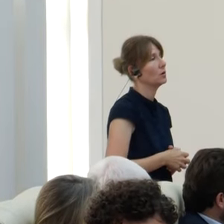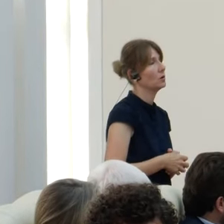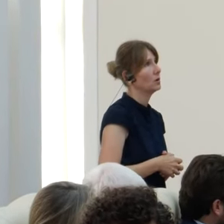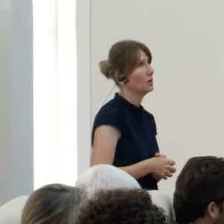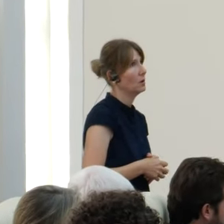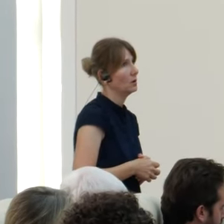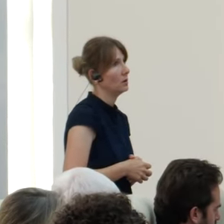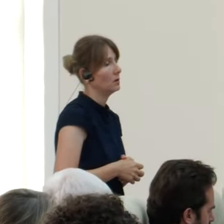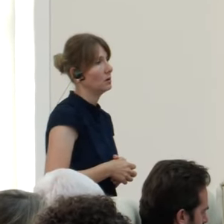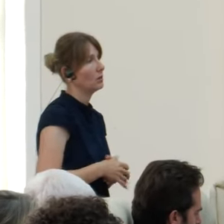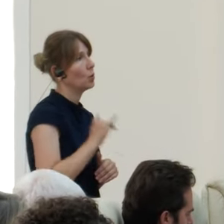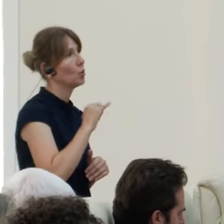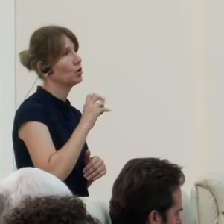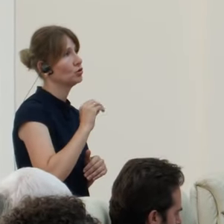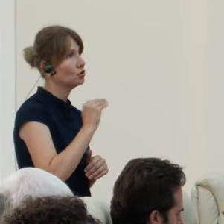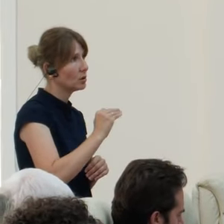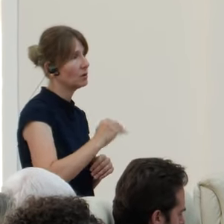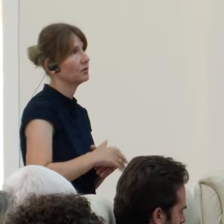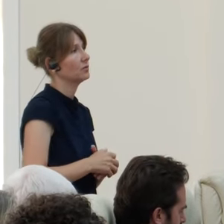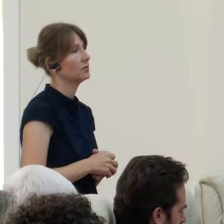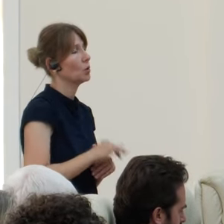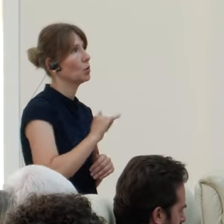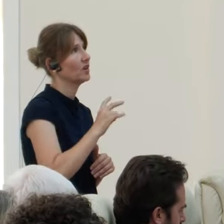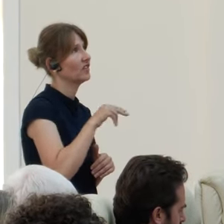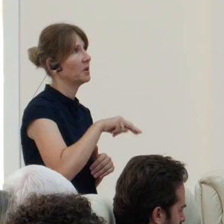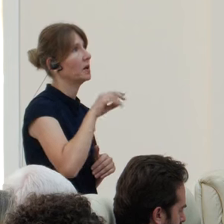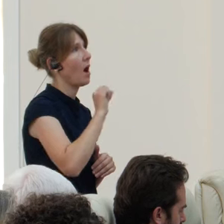agenția UNICEF, UNFPA,